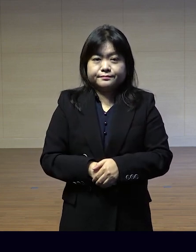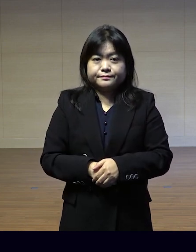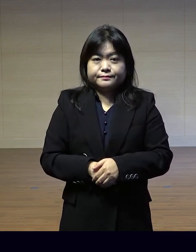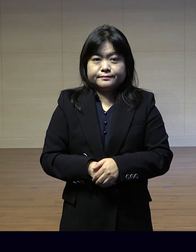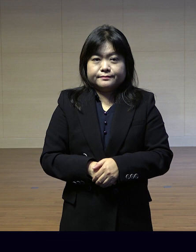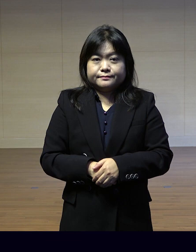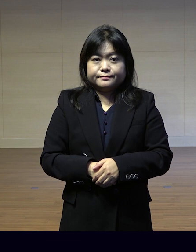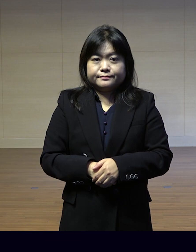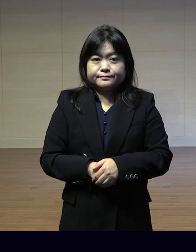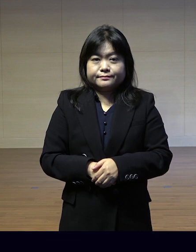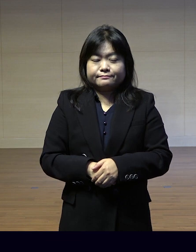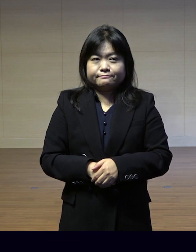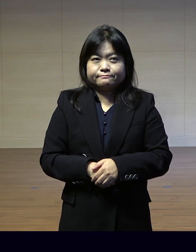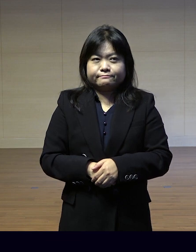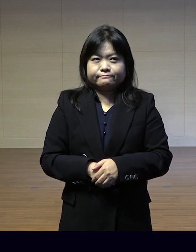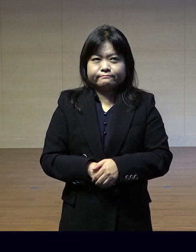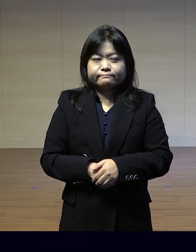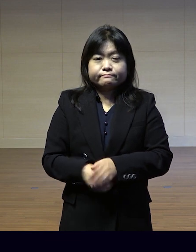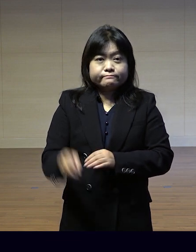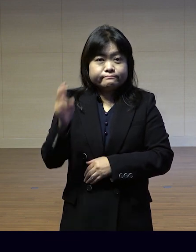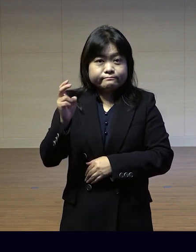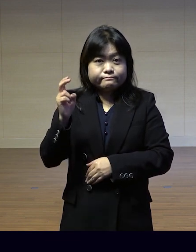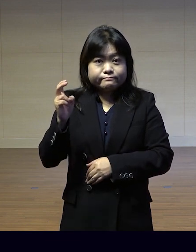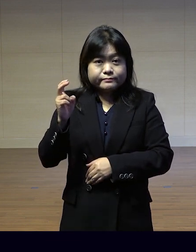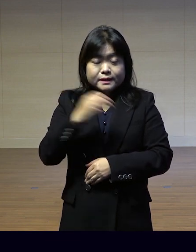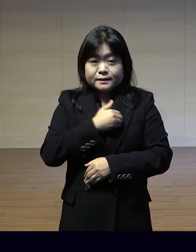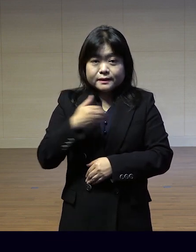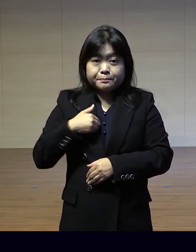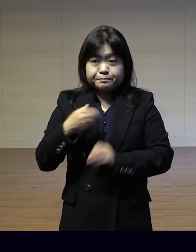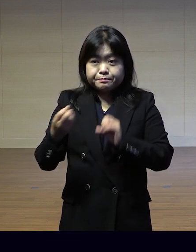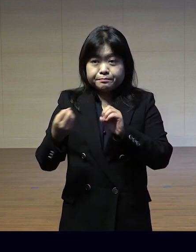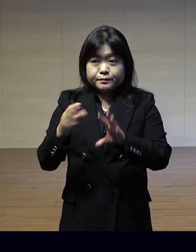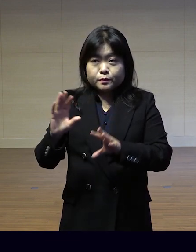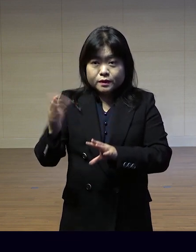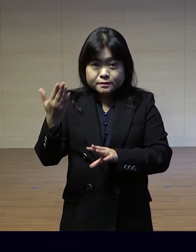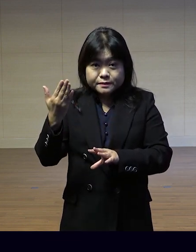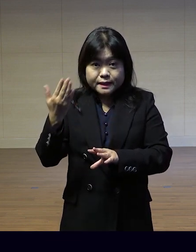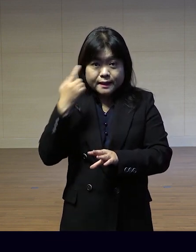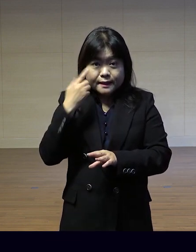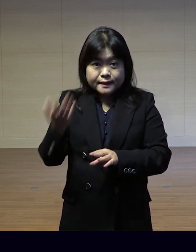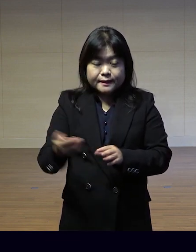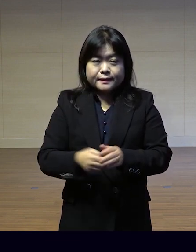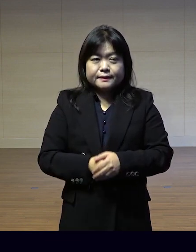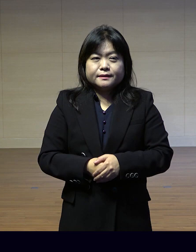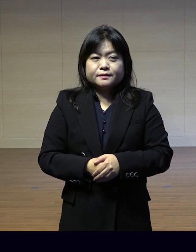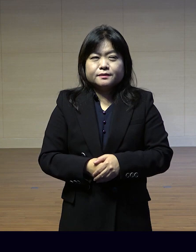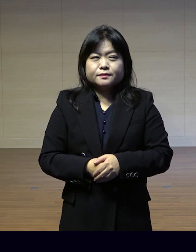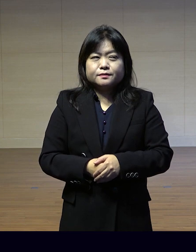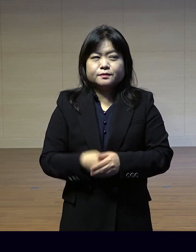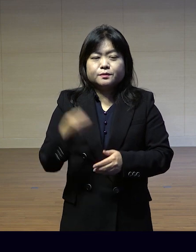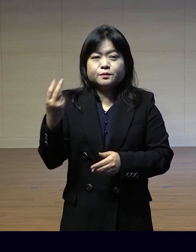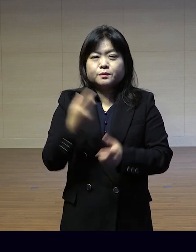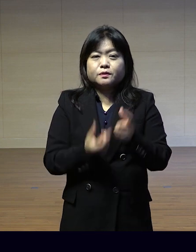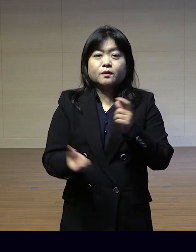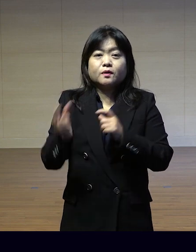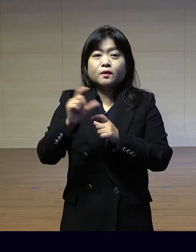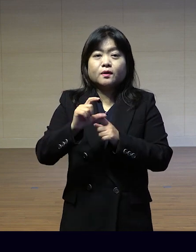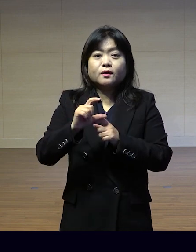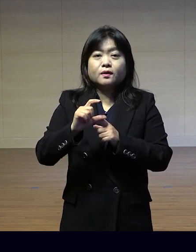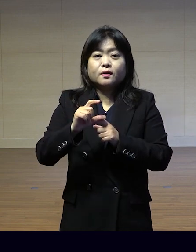예, 혹시 충분한 답변이 됐습니까? 혹시 거기